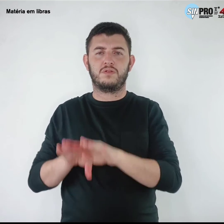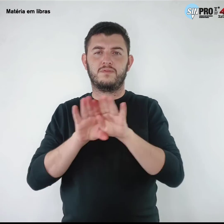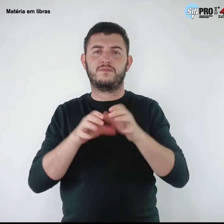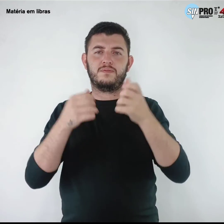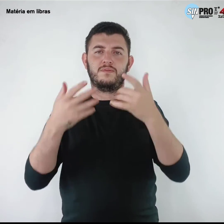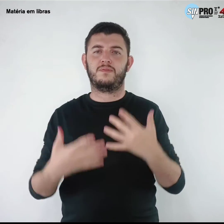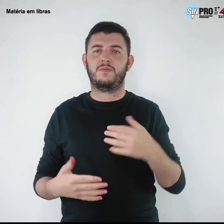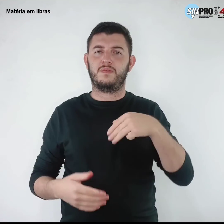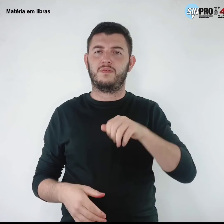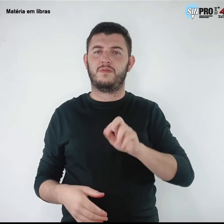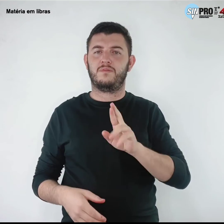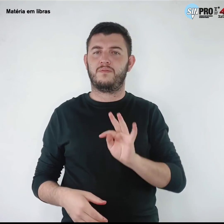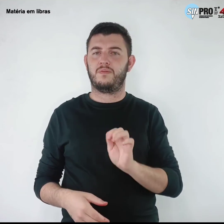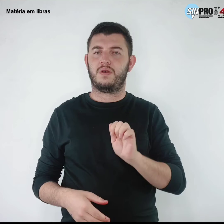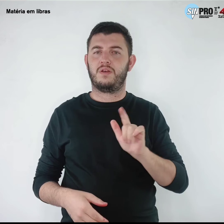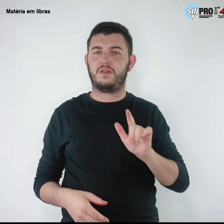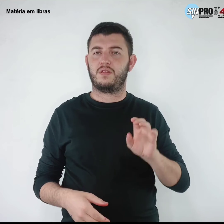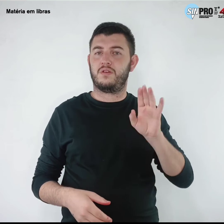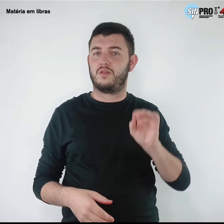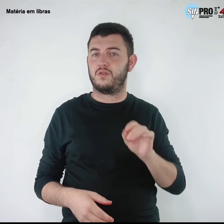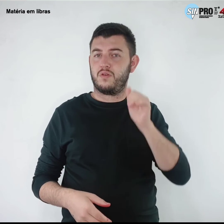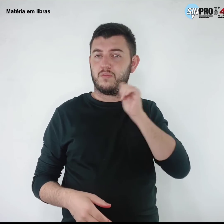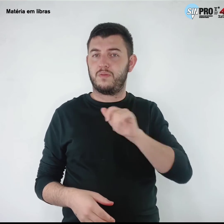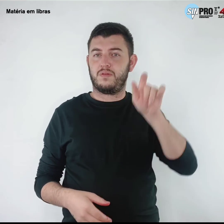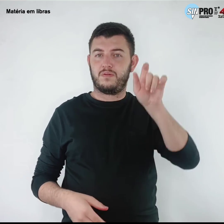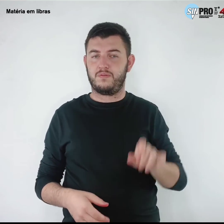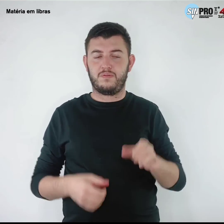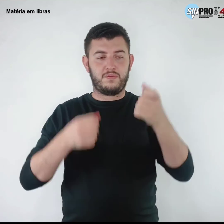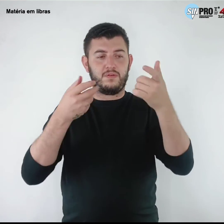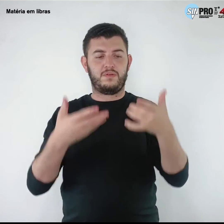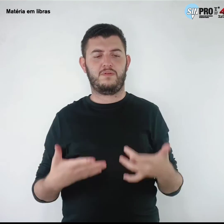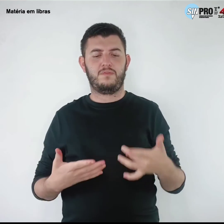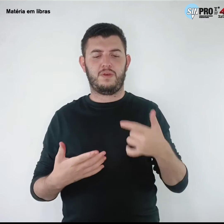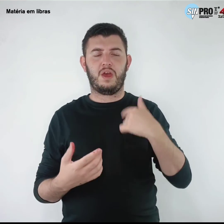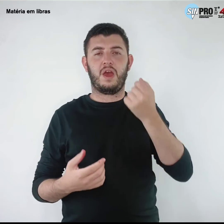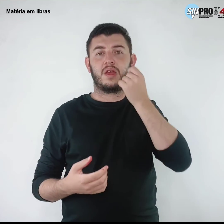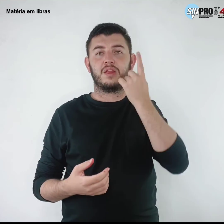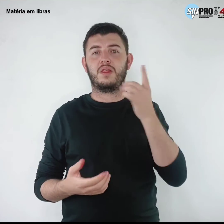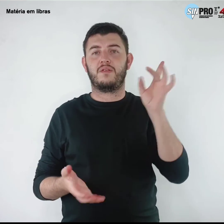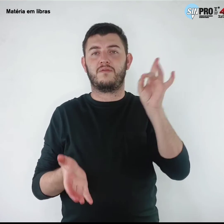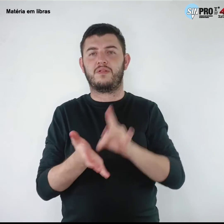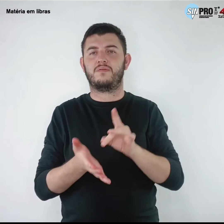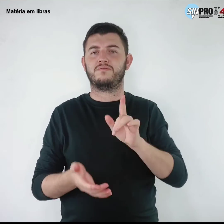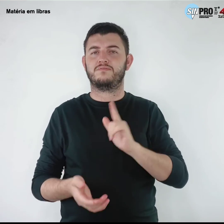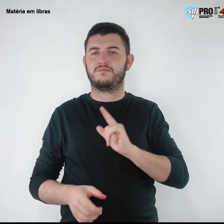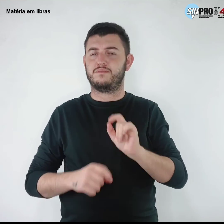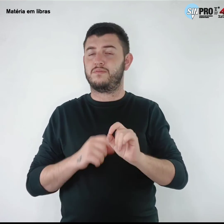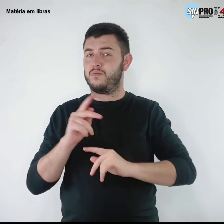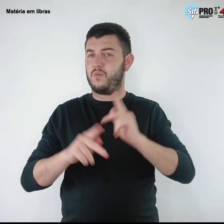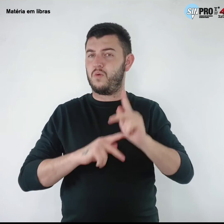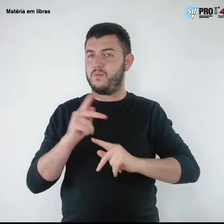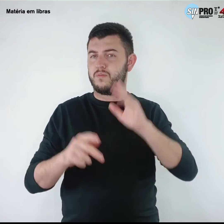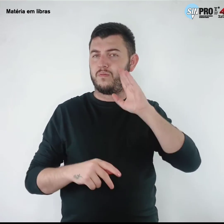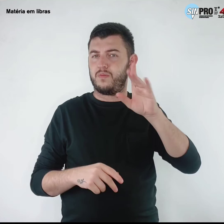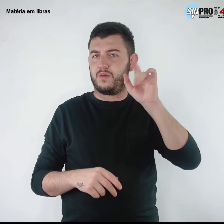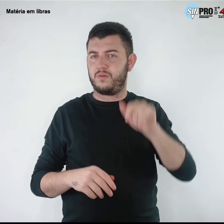afirma Marta Lobo. Segundo ela, a ideia original era ter como público-alvo